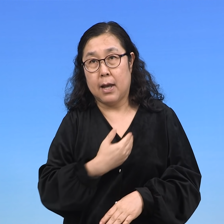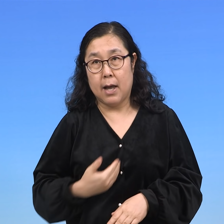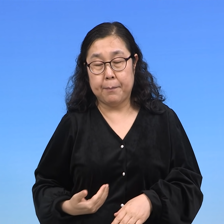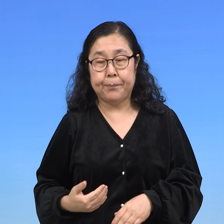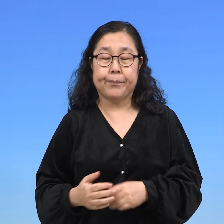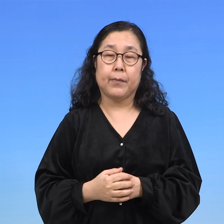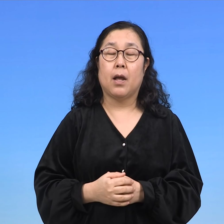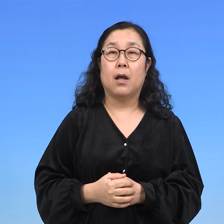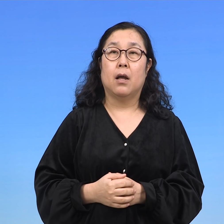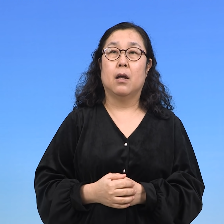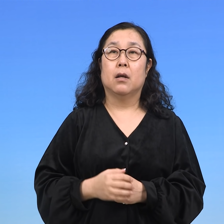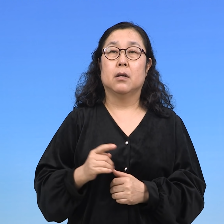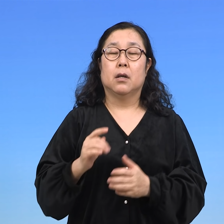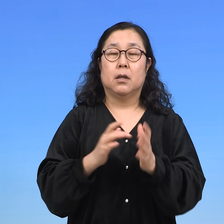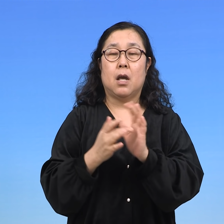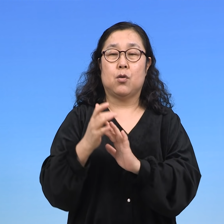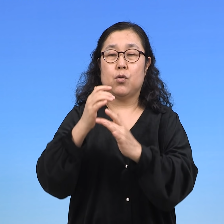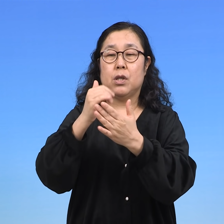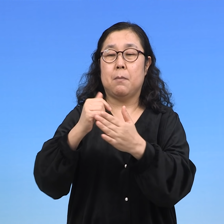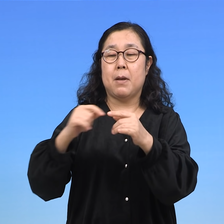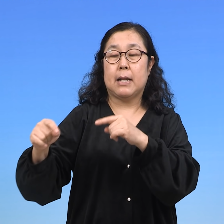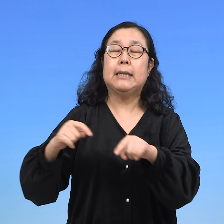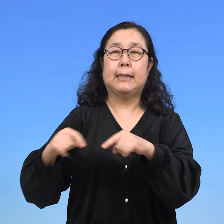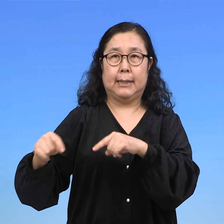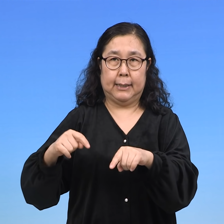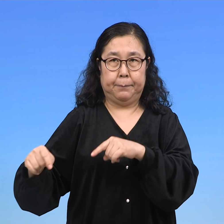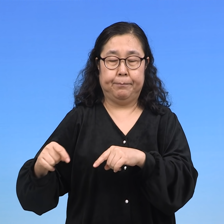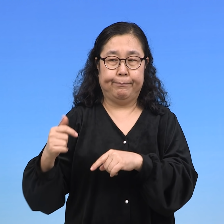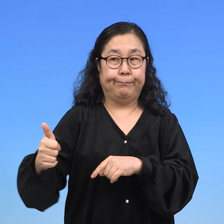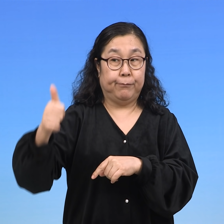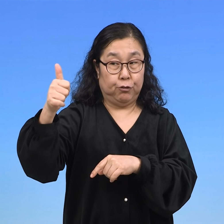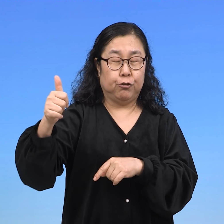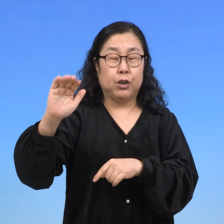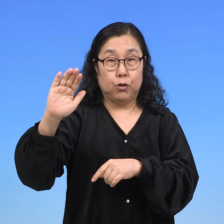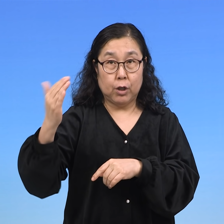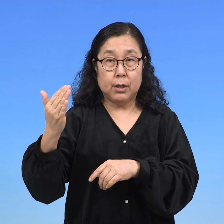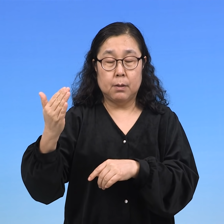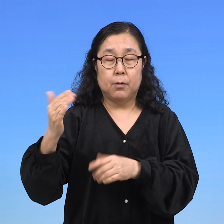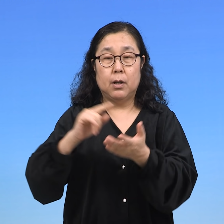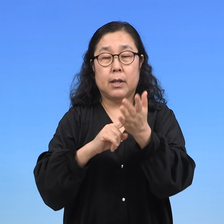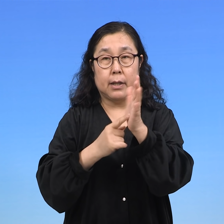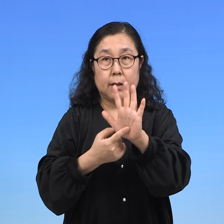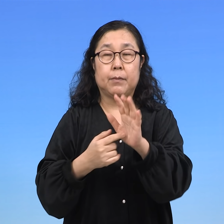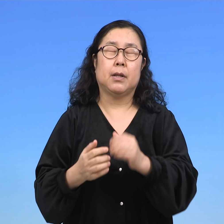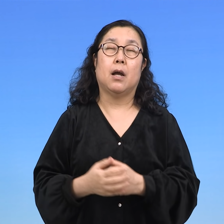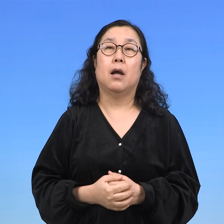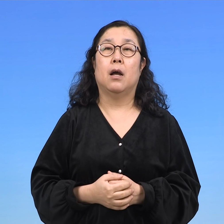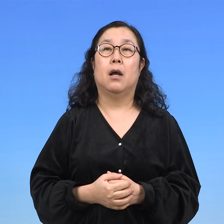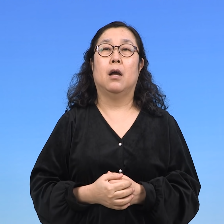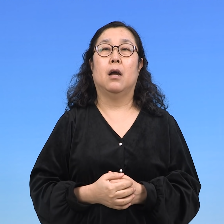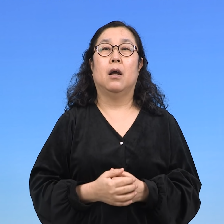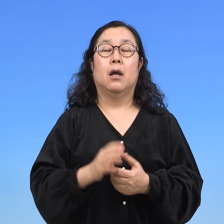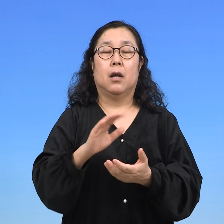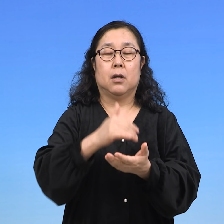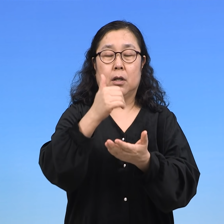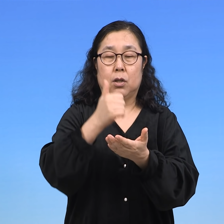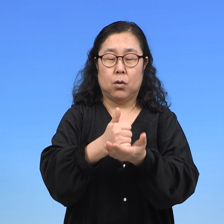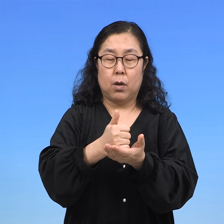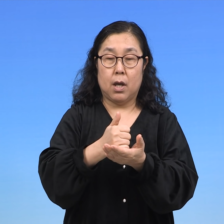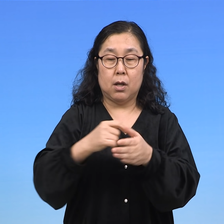이 공식 자체가 예수님의 주도하심을 말해주고 있는 거 아닙니까? 그런데 본문 13절에 보면은 그냥